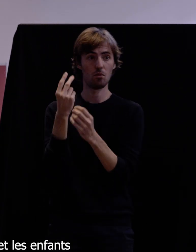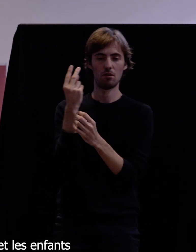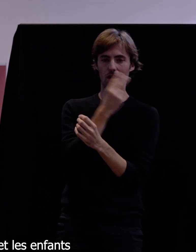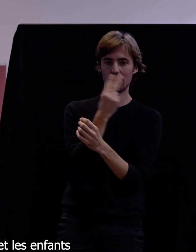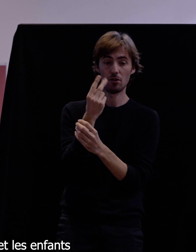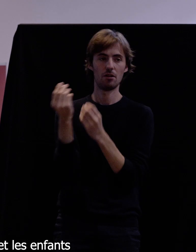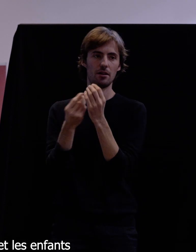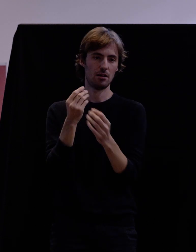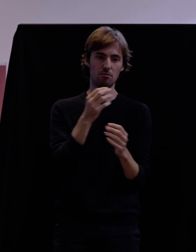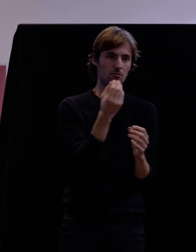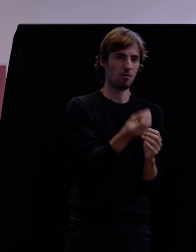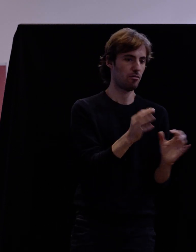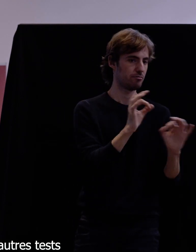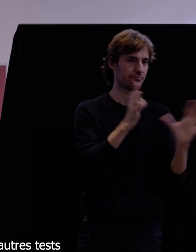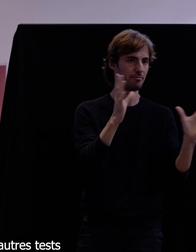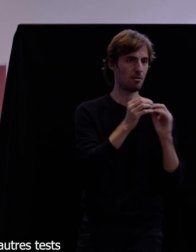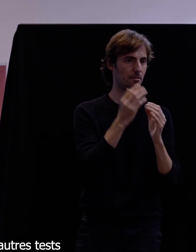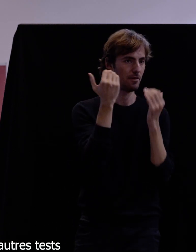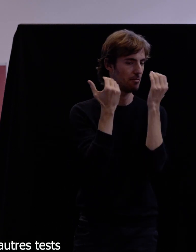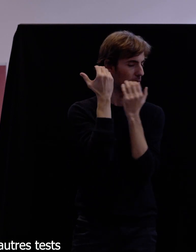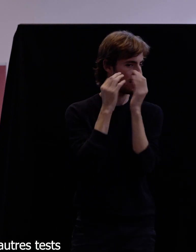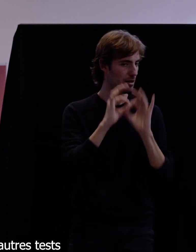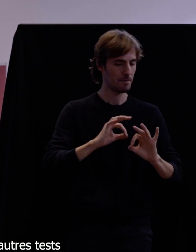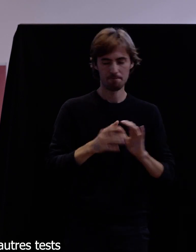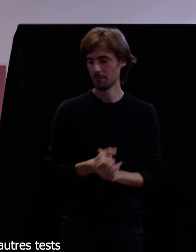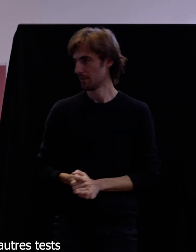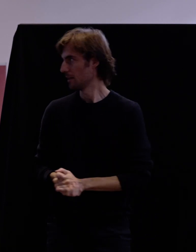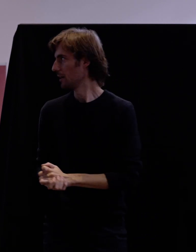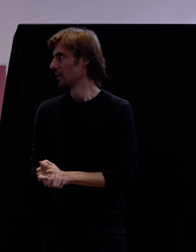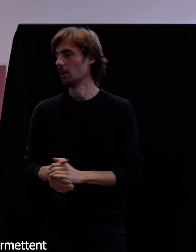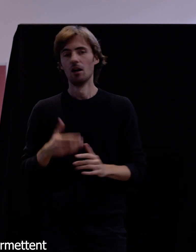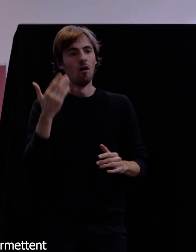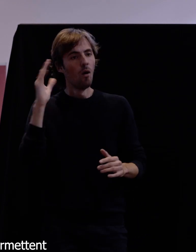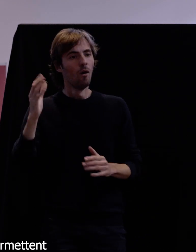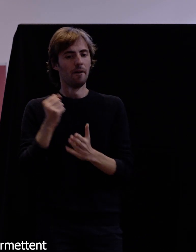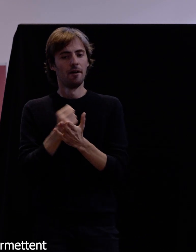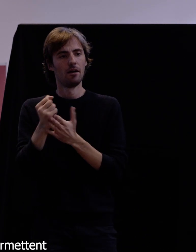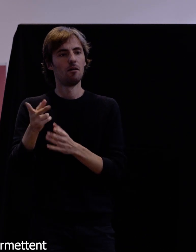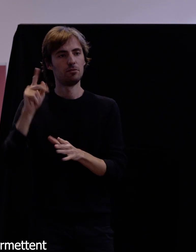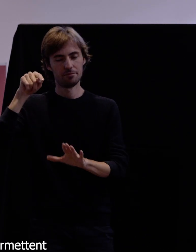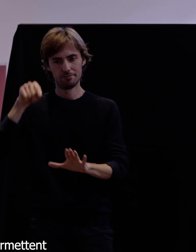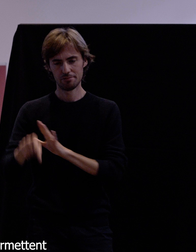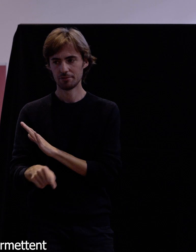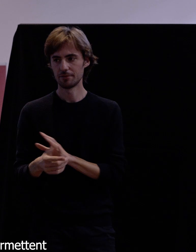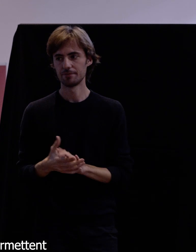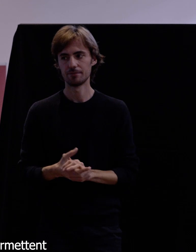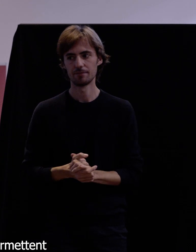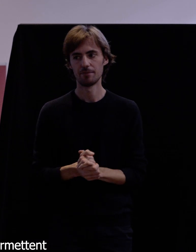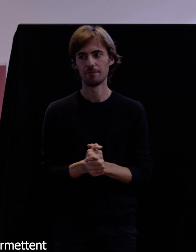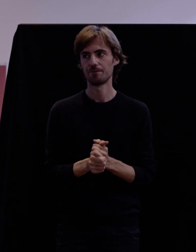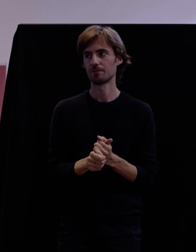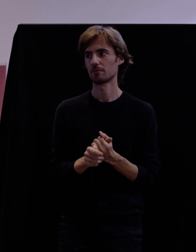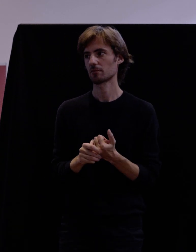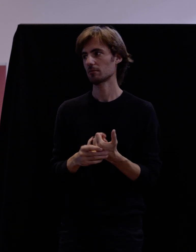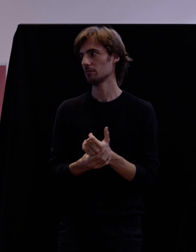qui n'auront pas d'atteinte vestibulaire. Après, on a d'autres tests un peu plus sophistiqués qui nous permettent d'explorer les différents